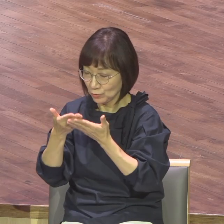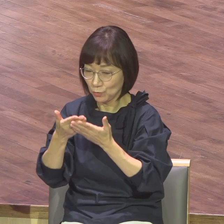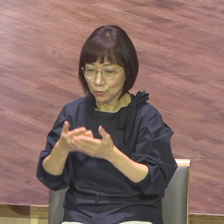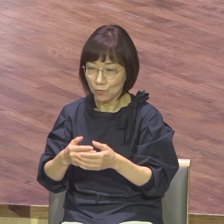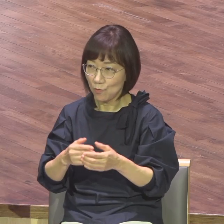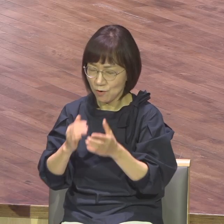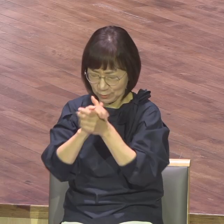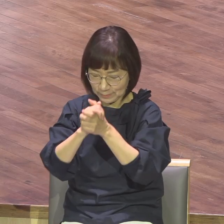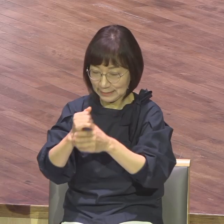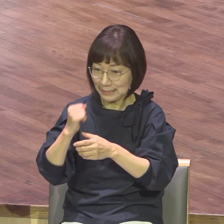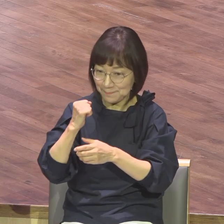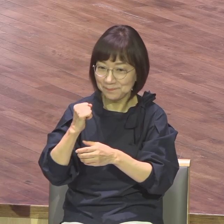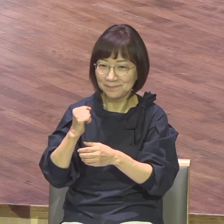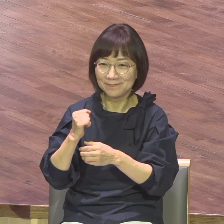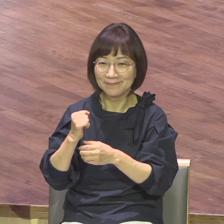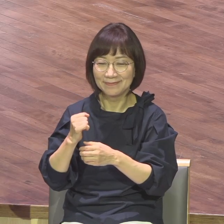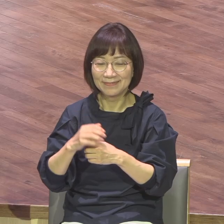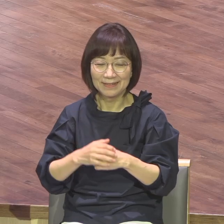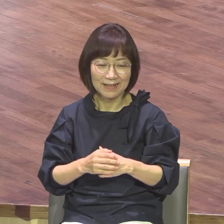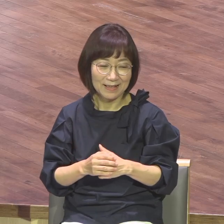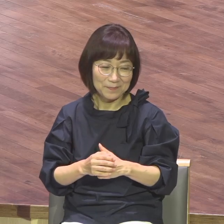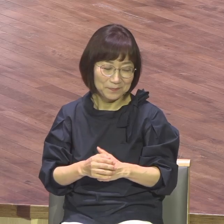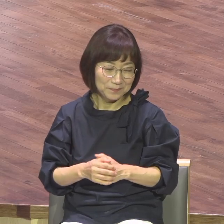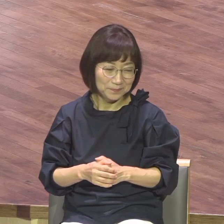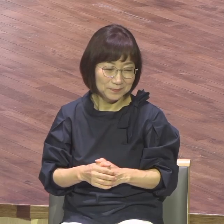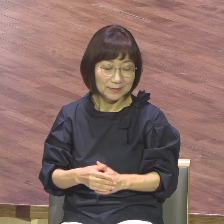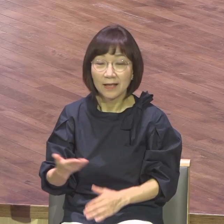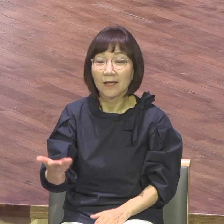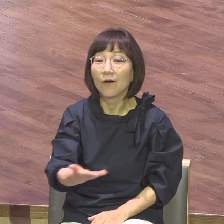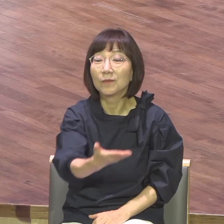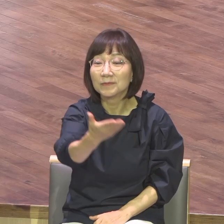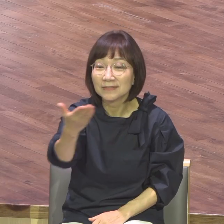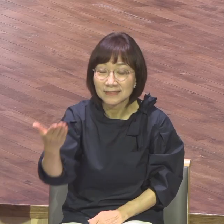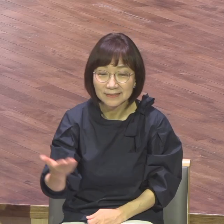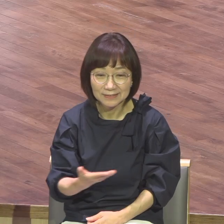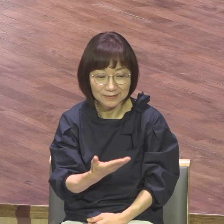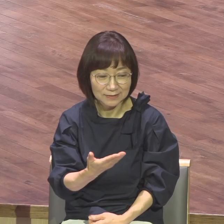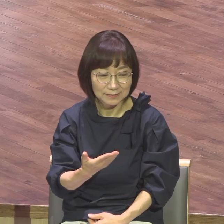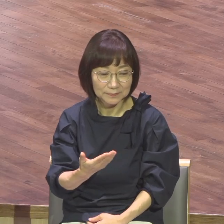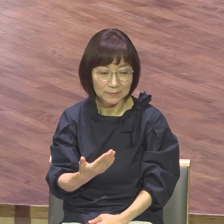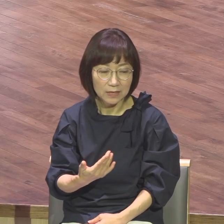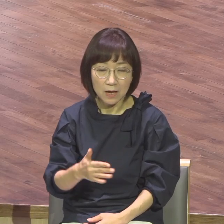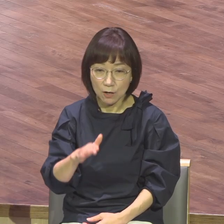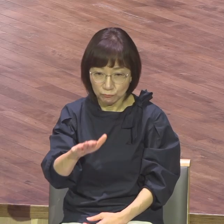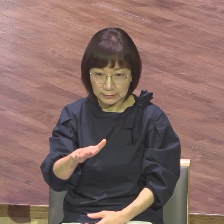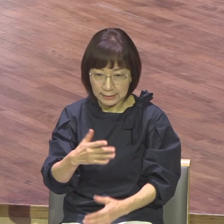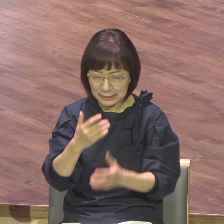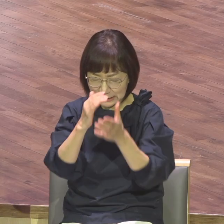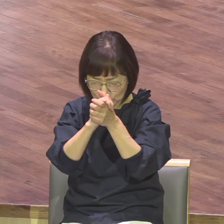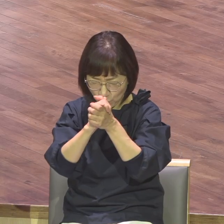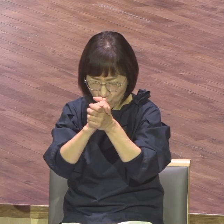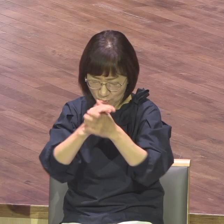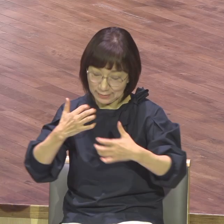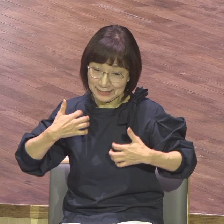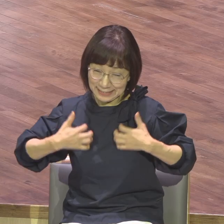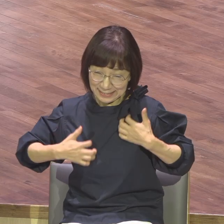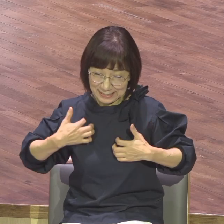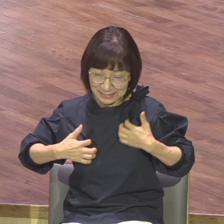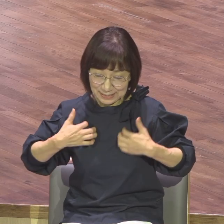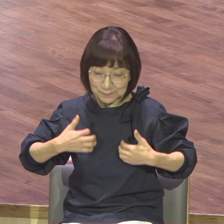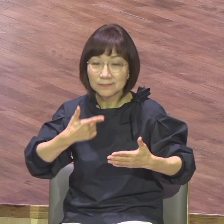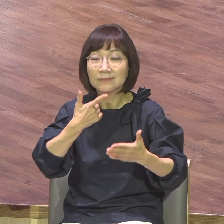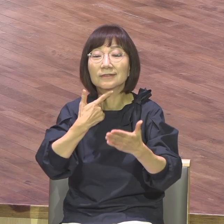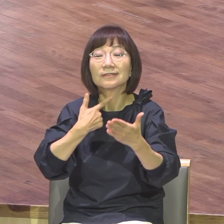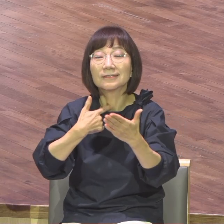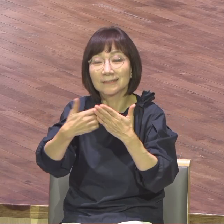성취 현장으로 영계 모든 성도 오늘 말씀 통해서 정말로 기도하는 기쁨을 체험해 보시기를